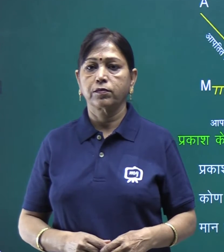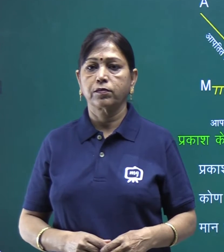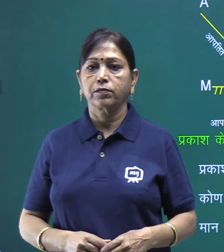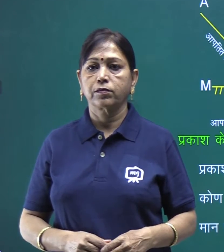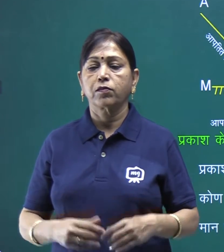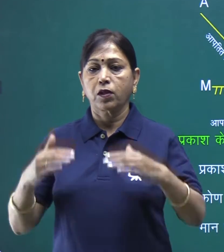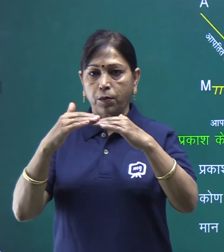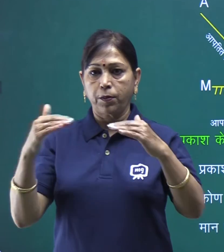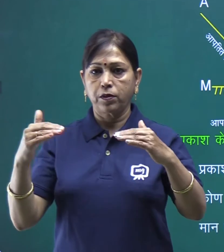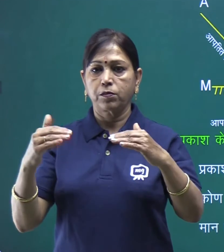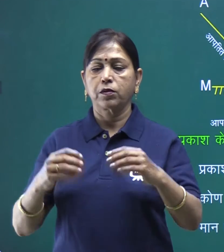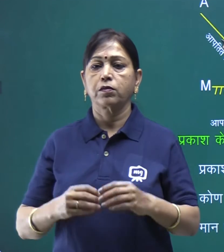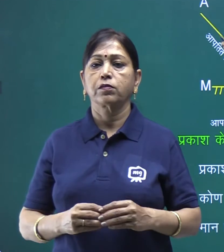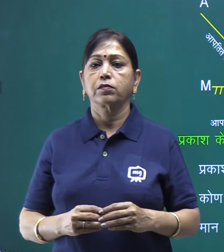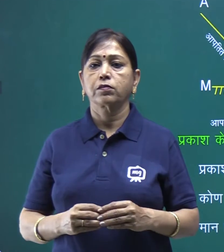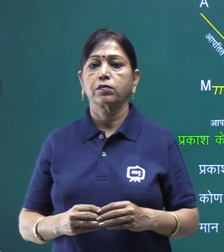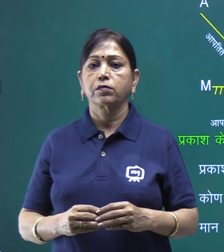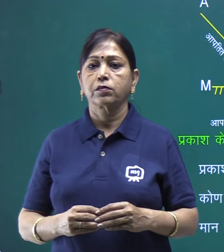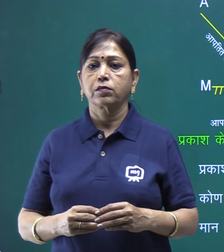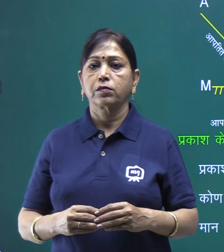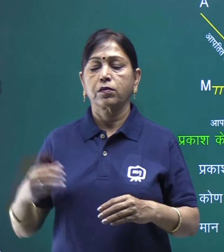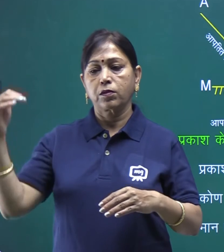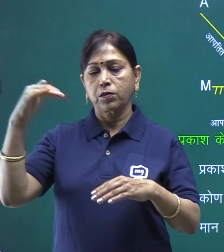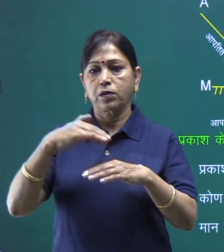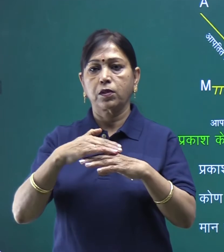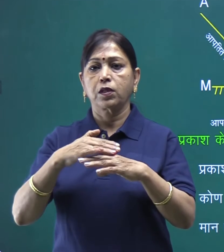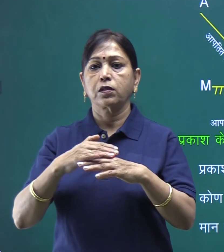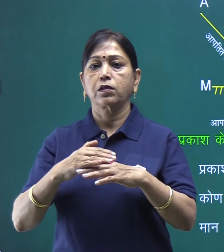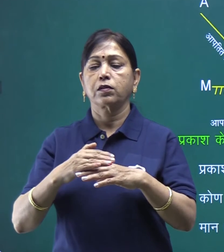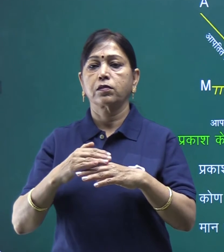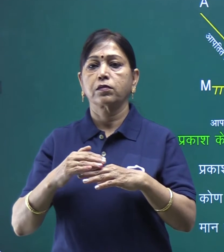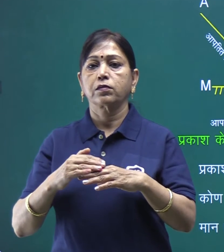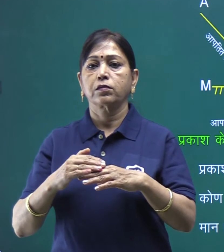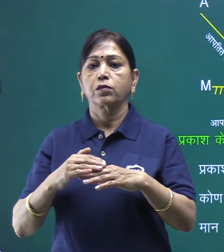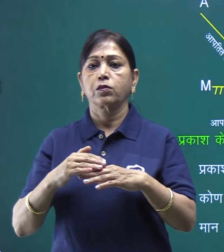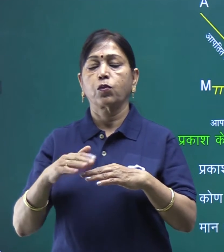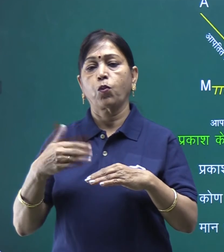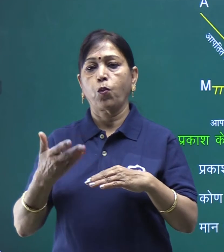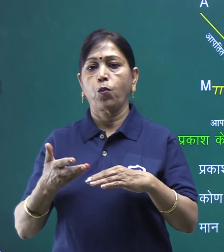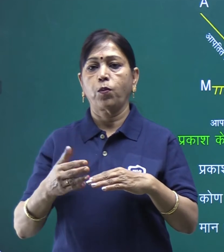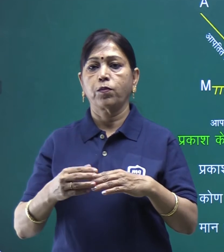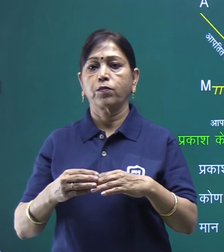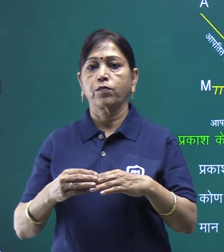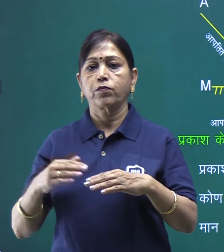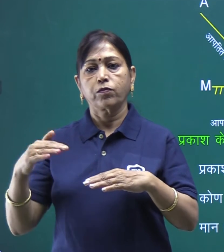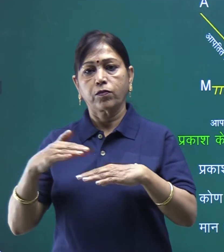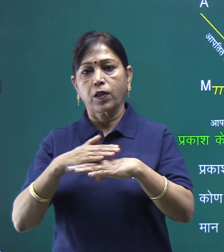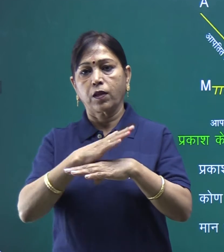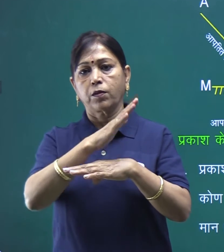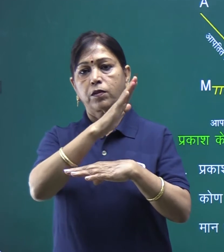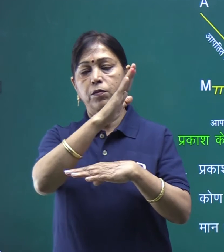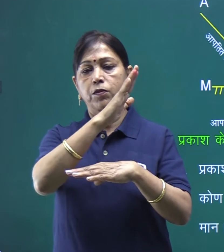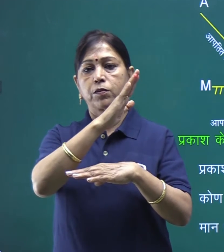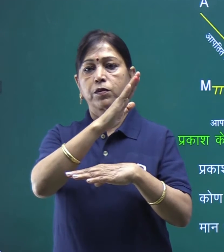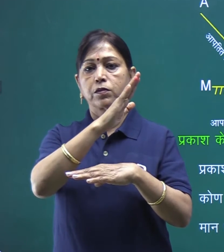जब पृष्ठ पर आपतित किरण गिरती है तो उसी माध्यम में